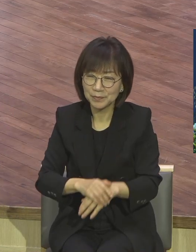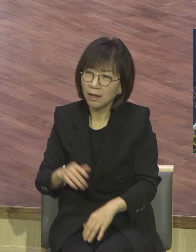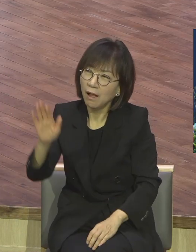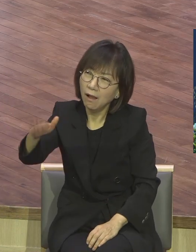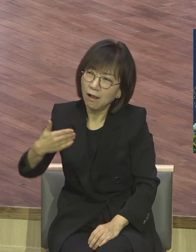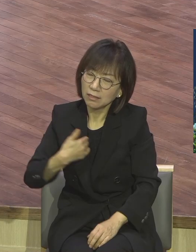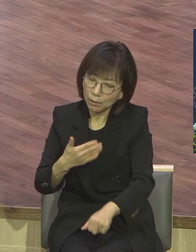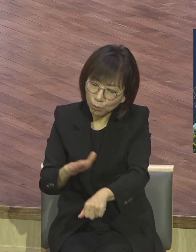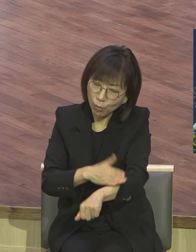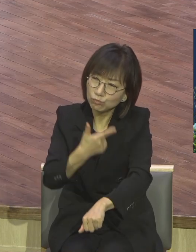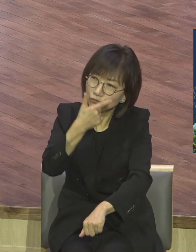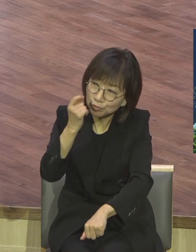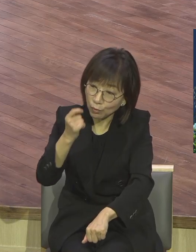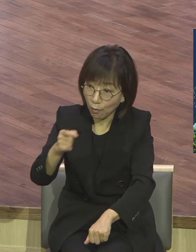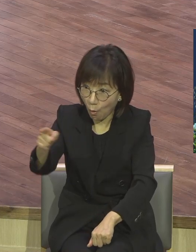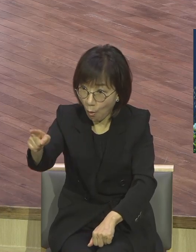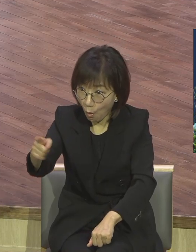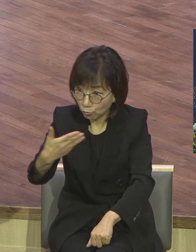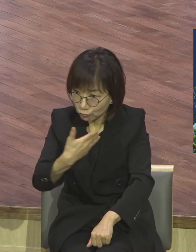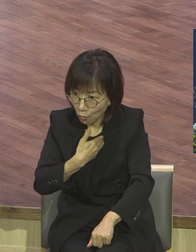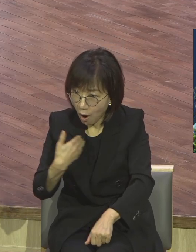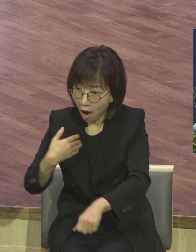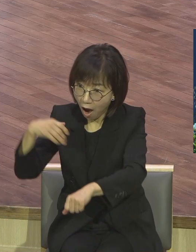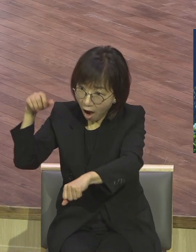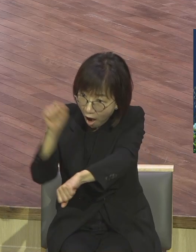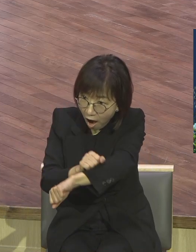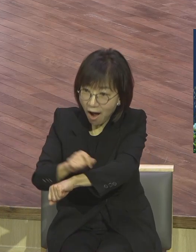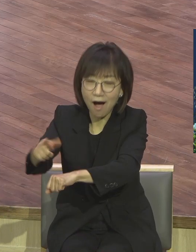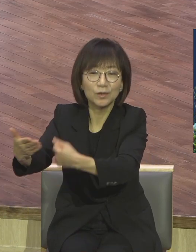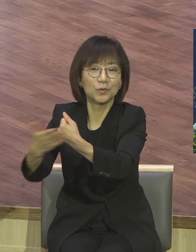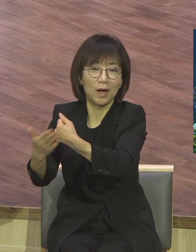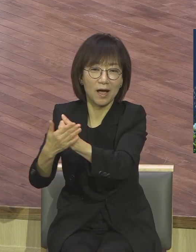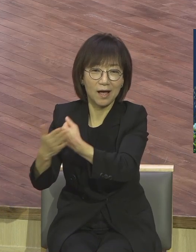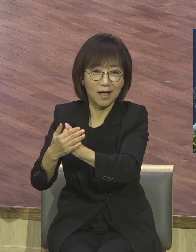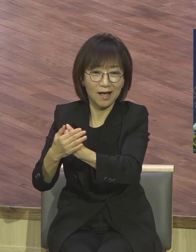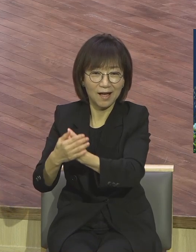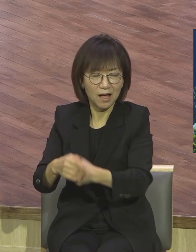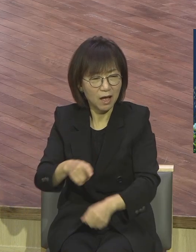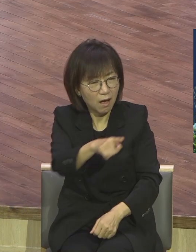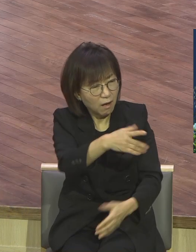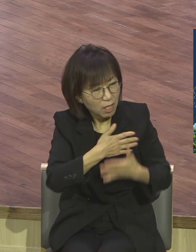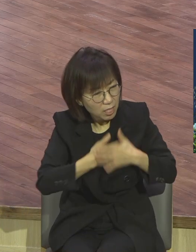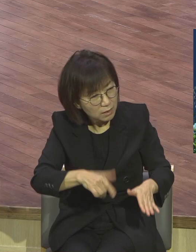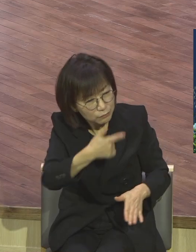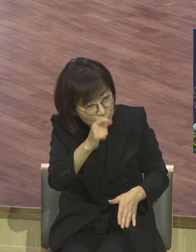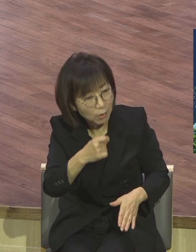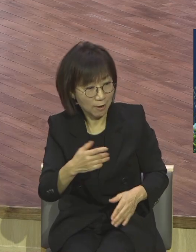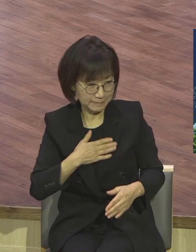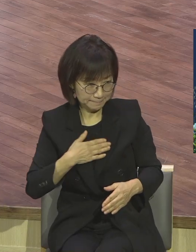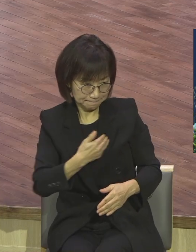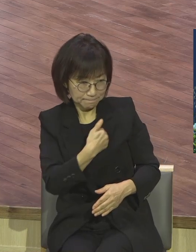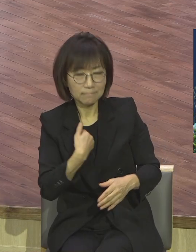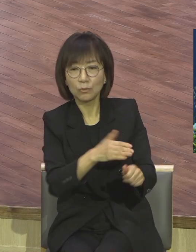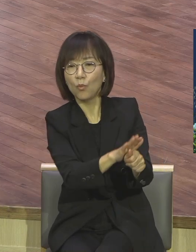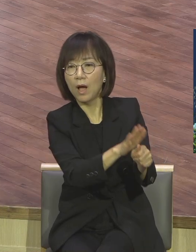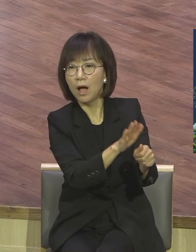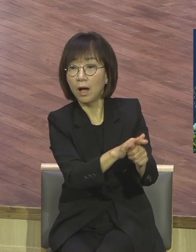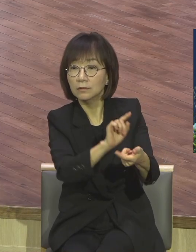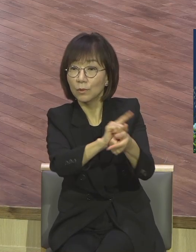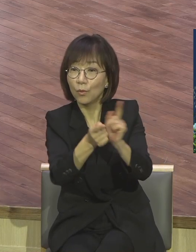사람이 잘할 수 있게 해주고. 그래서 각 부서와 각 파트가 있는 것입니다. 영계 모든 성도들은